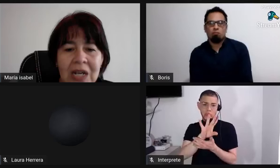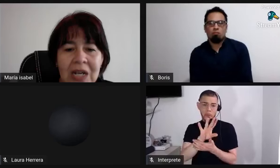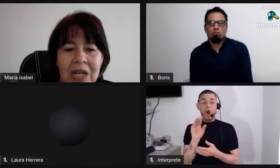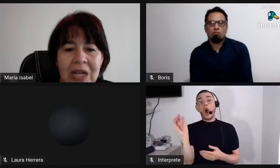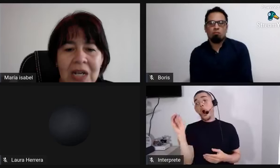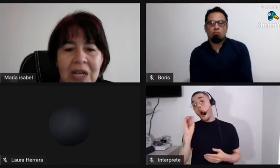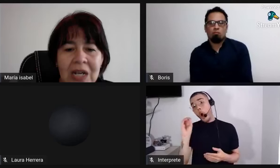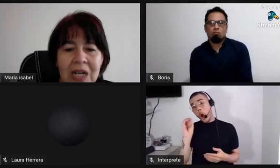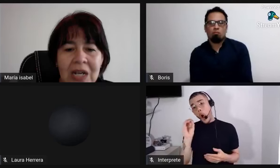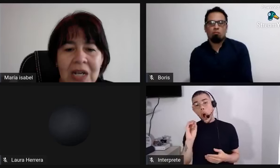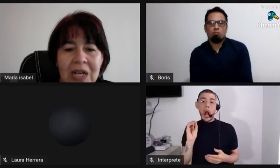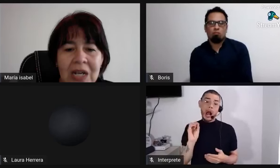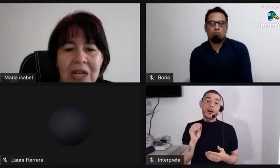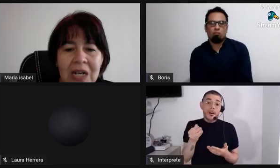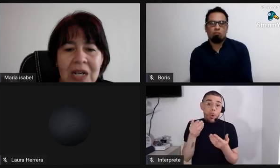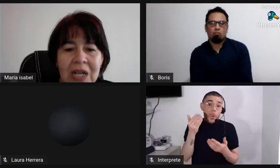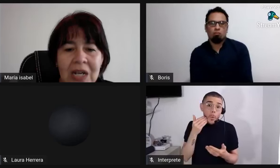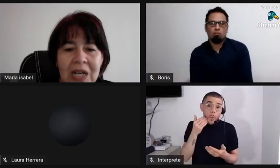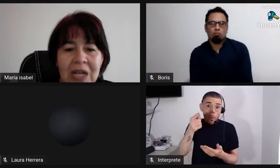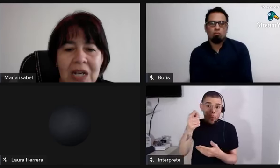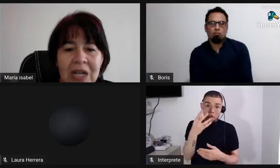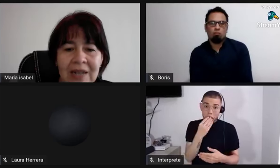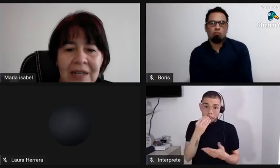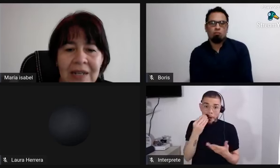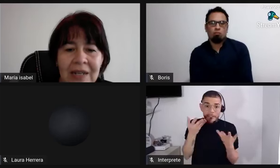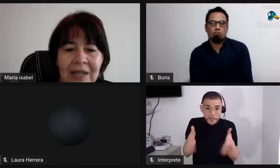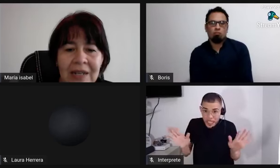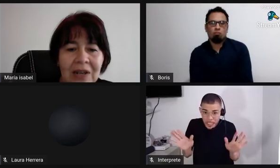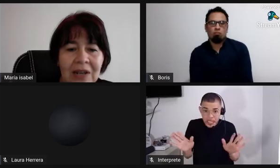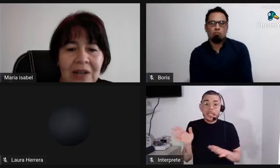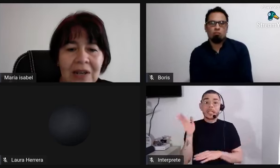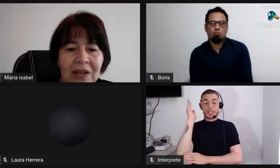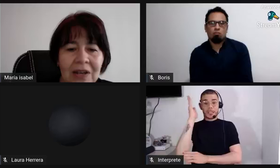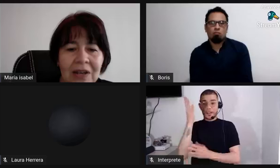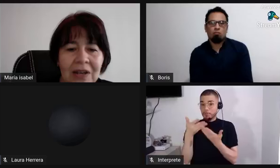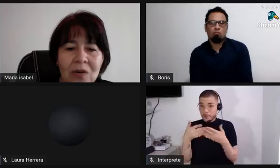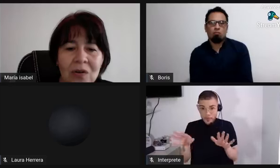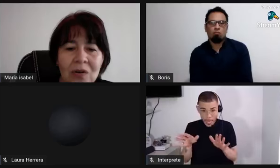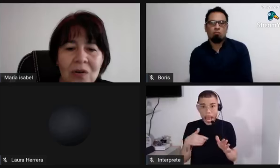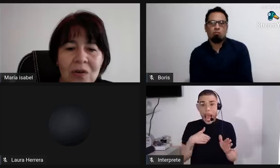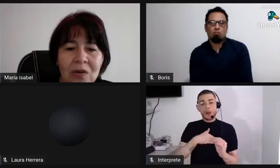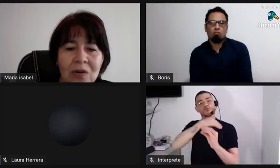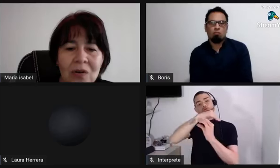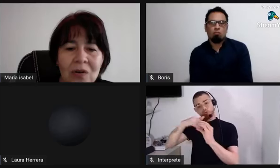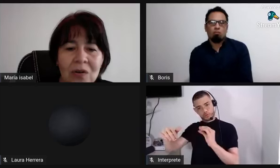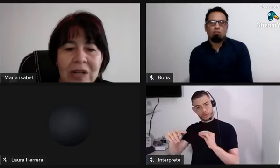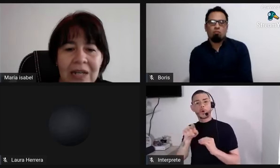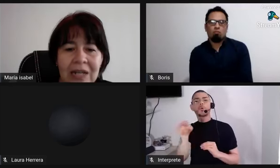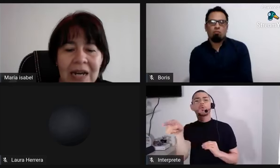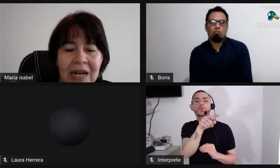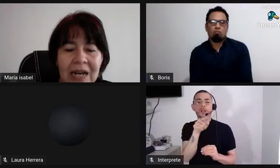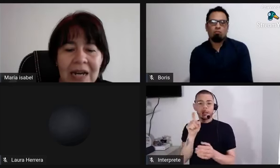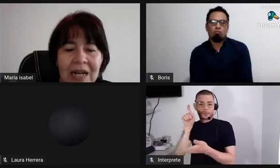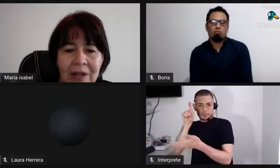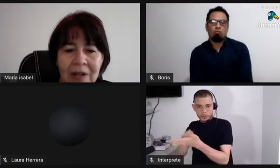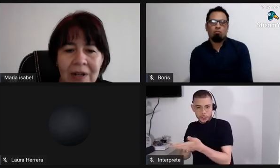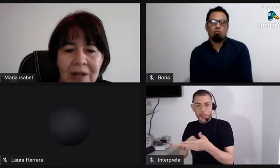enlace. Simplemente deben colocar el nombre y darle clic sobre la banda azul